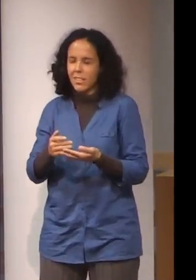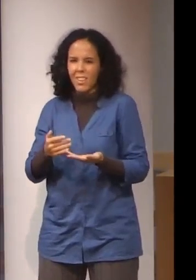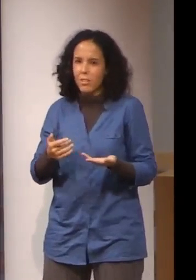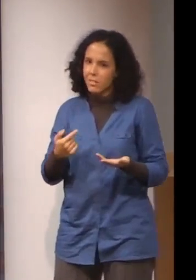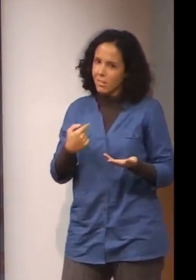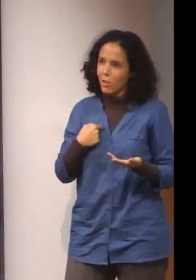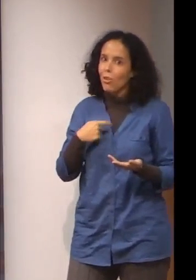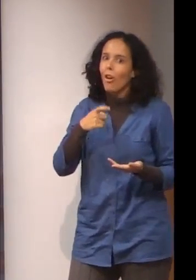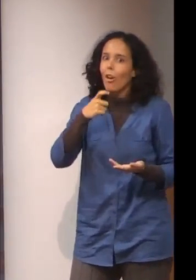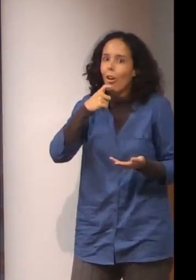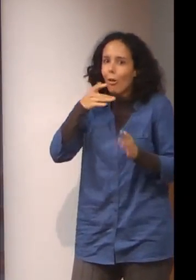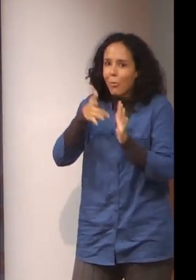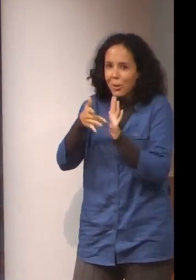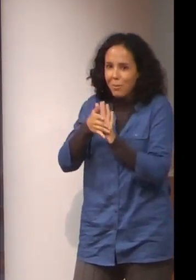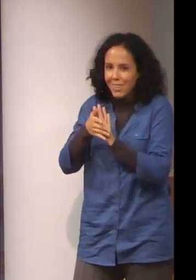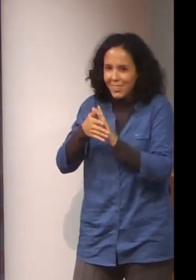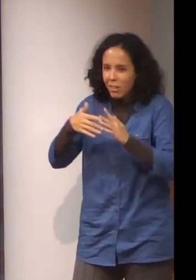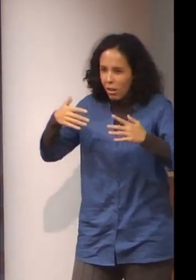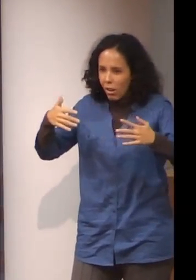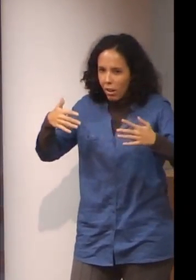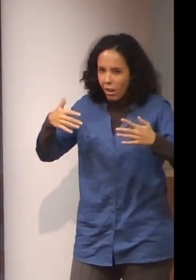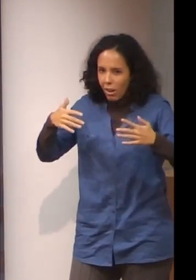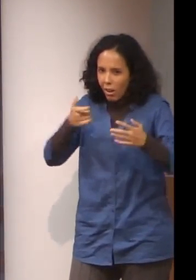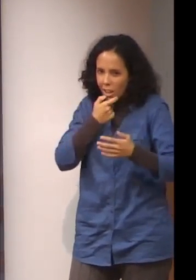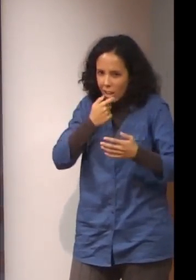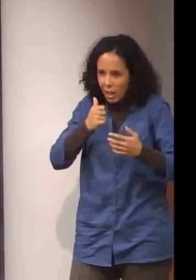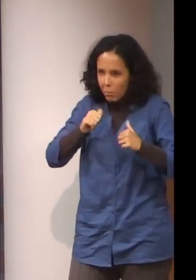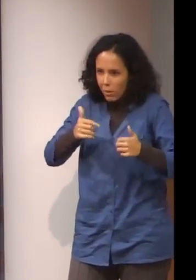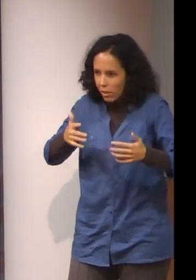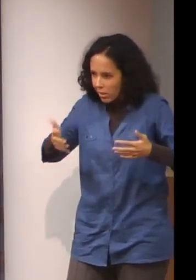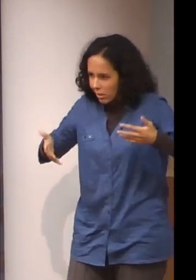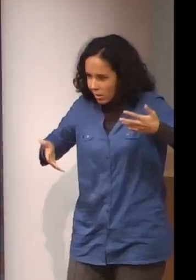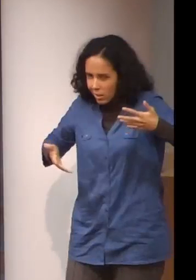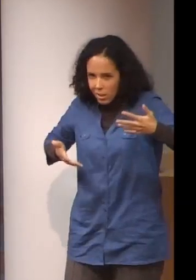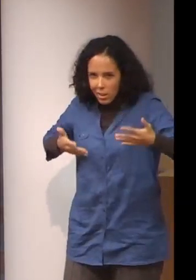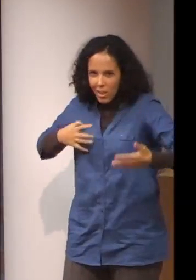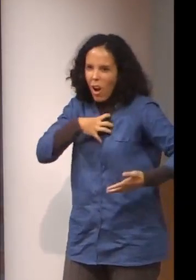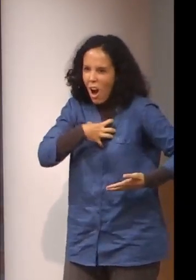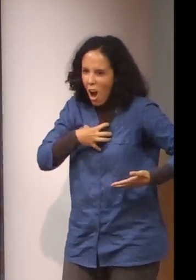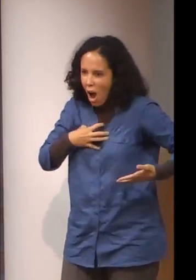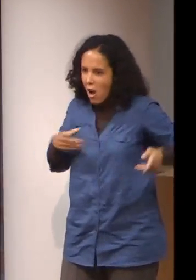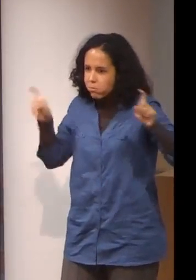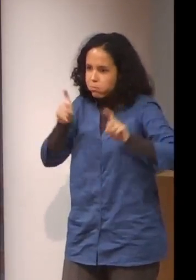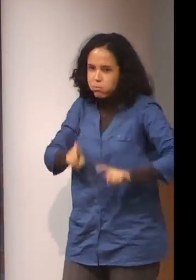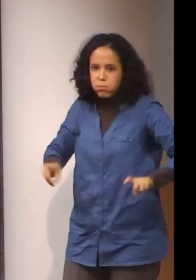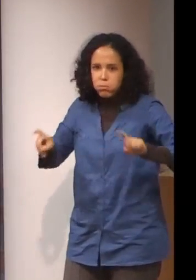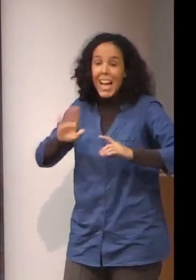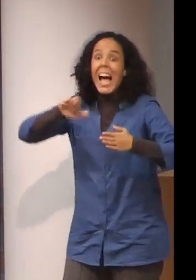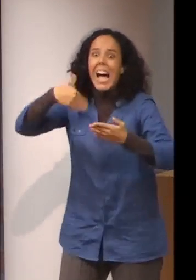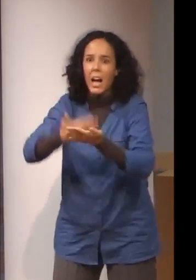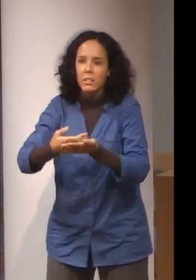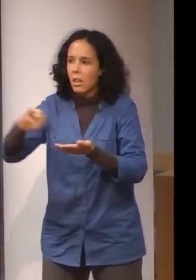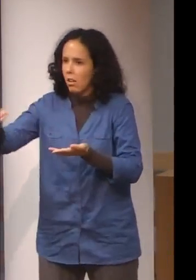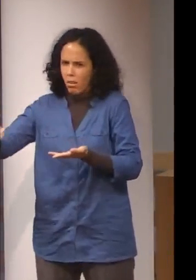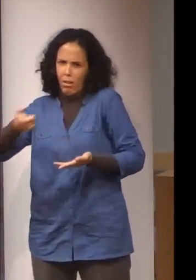o escriben de derecha a izquierda. Todo eso me hacía pensar, bien, ¿y ahora yo cómo introduzco